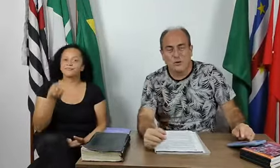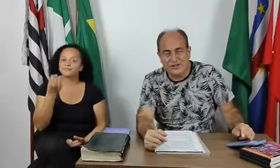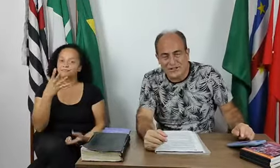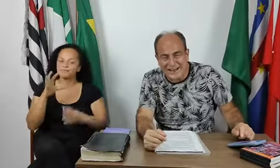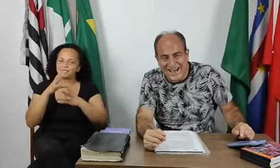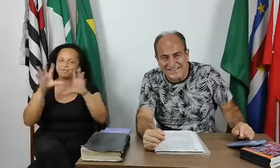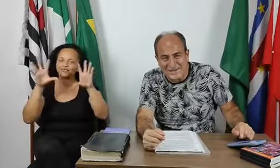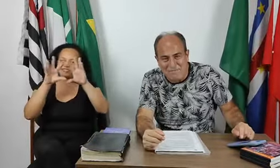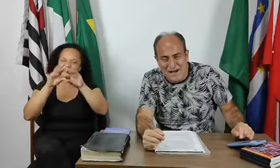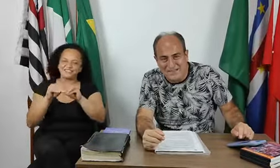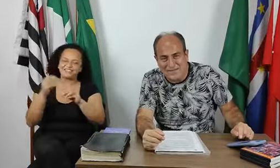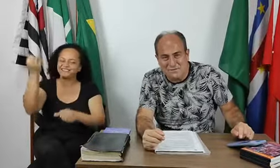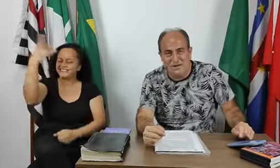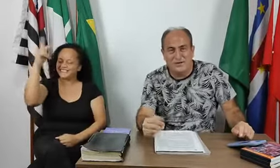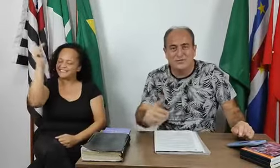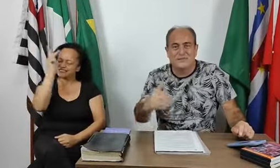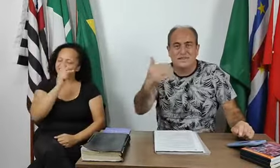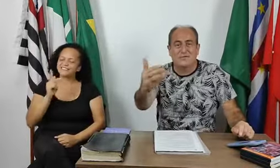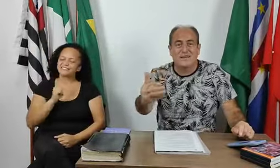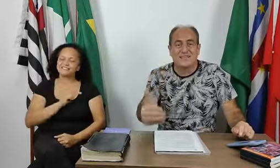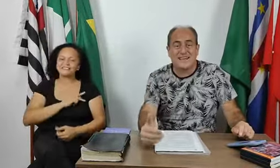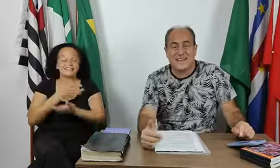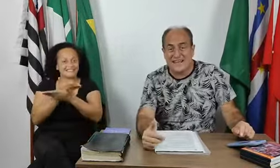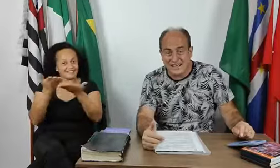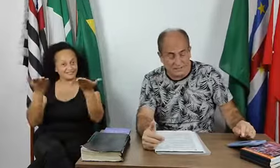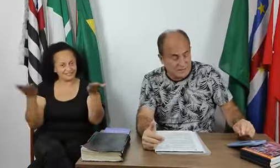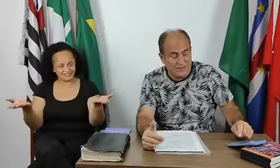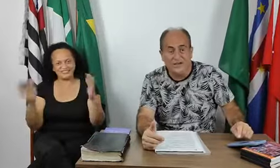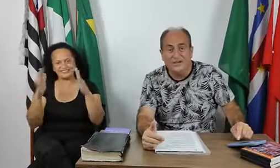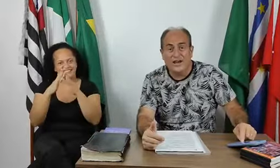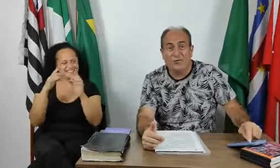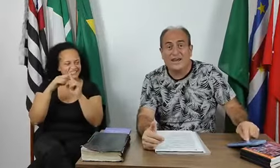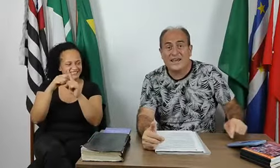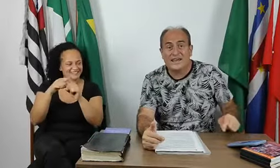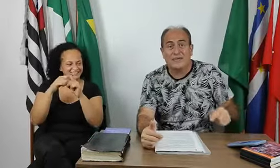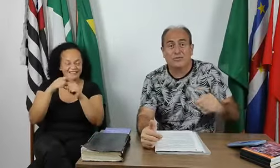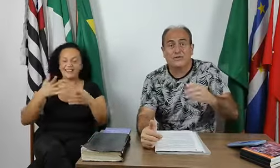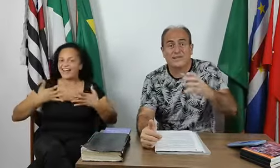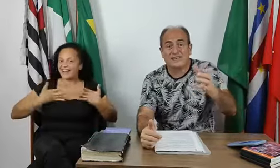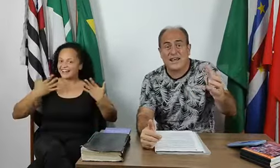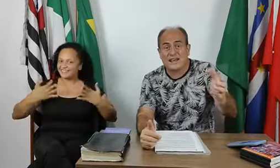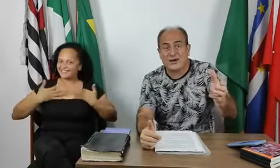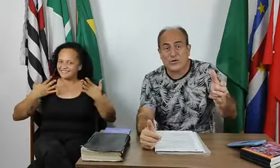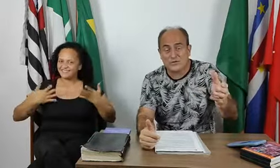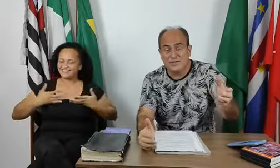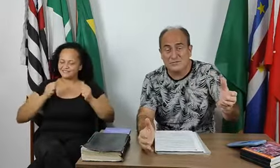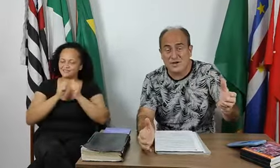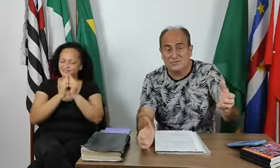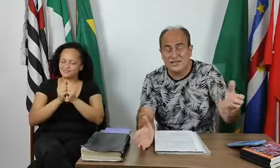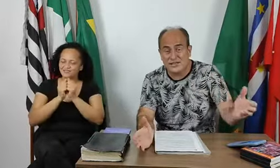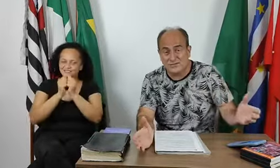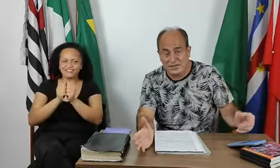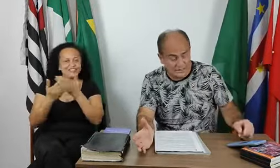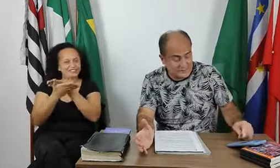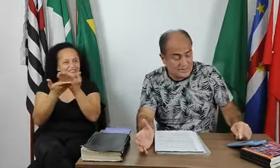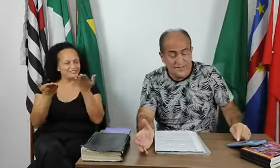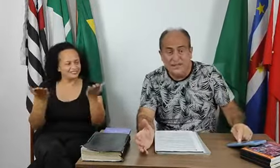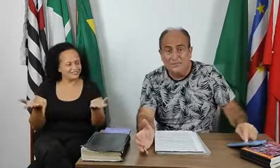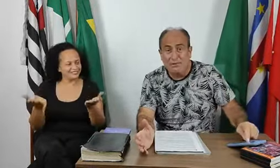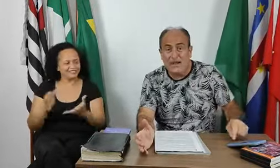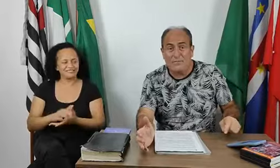Boa noite, graça e paz, irmãos e irmãs da IHM. É uma alegria poder estar aqui com os irmãos, as